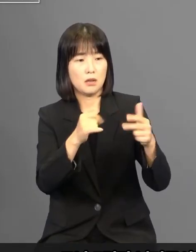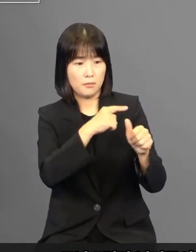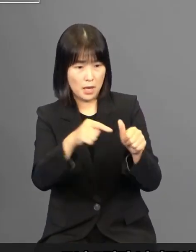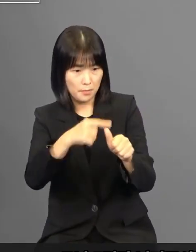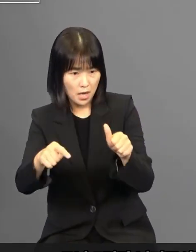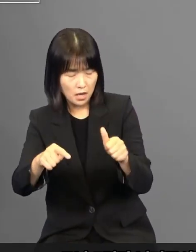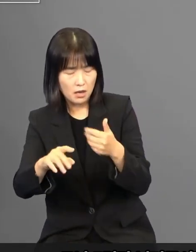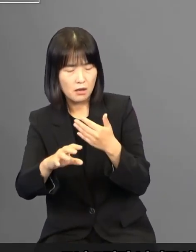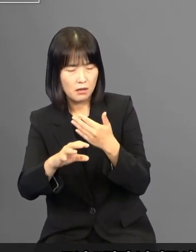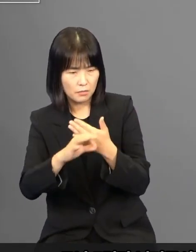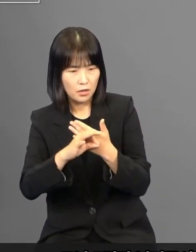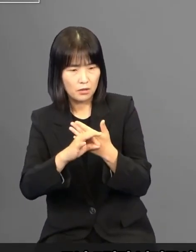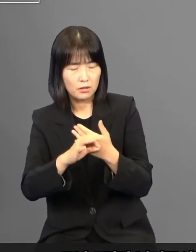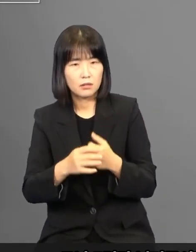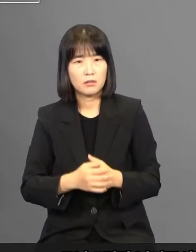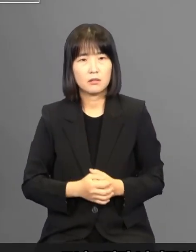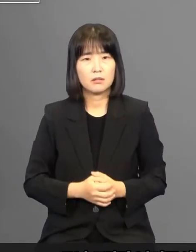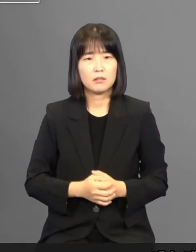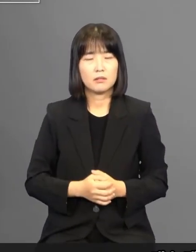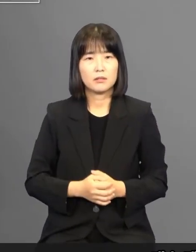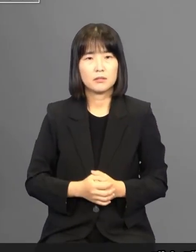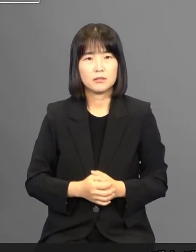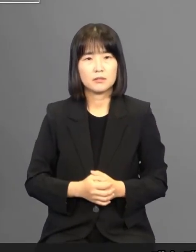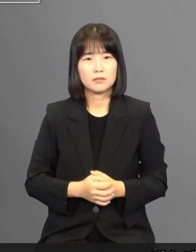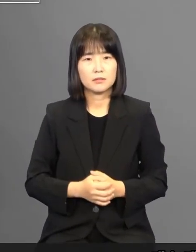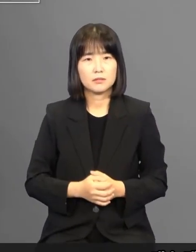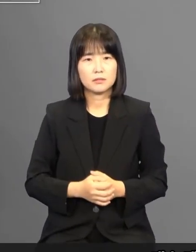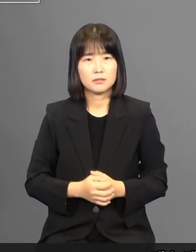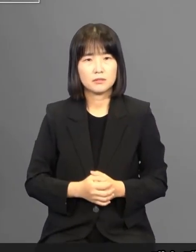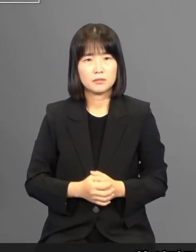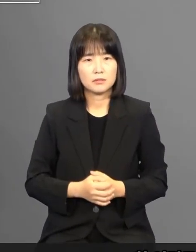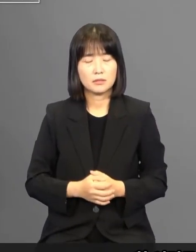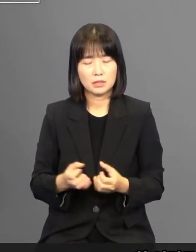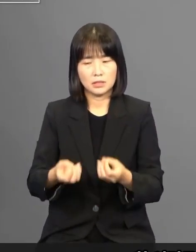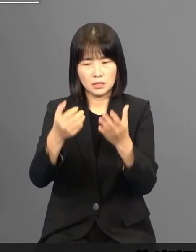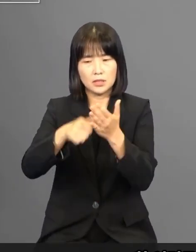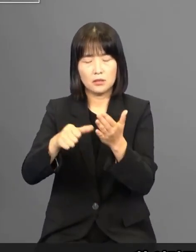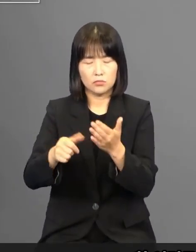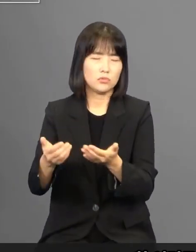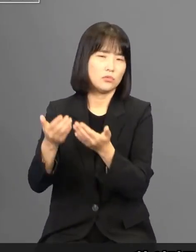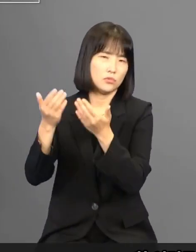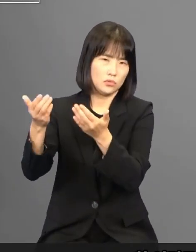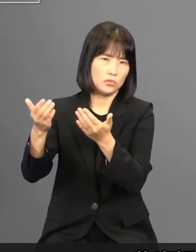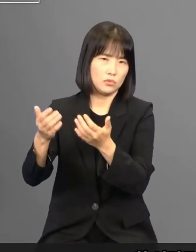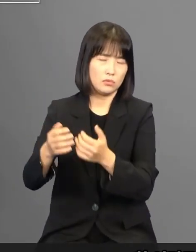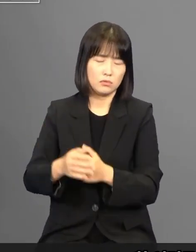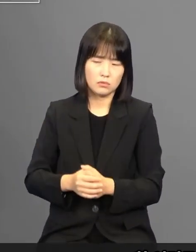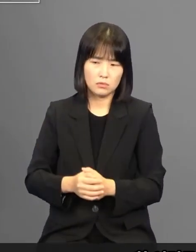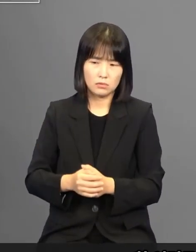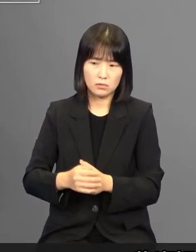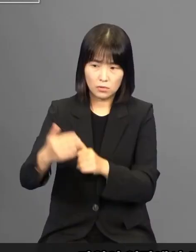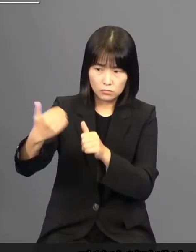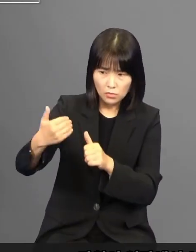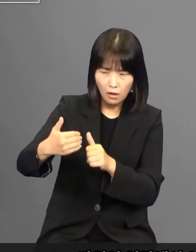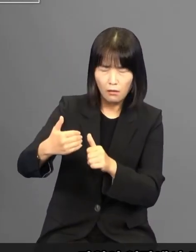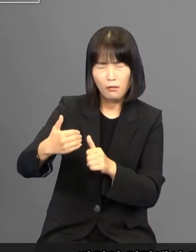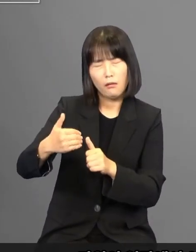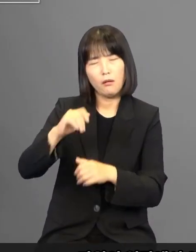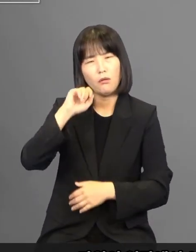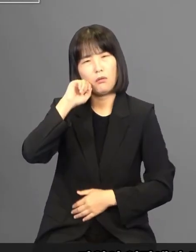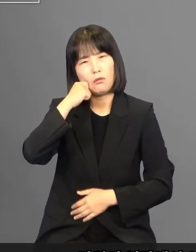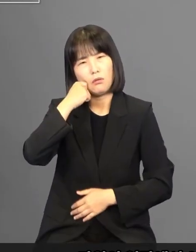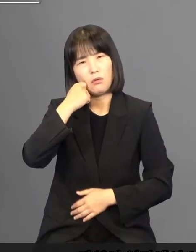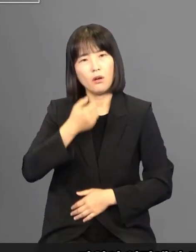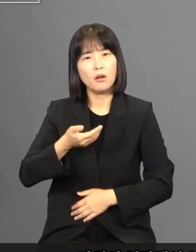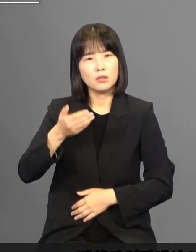우리가 그들을 처형함으로써 대속제물로 삼겠습니다. 참 이것도 어려운 부탁이에요. 다윗의 입장에서